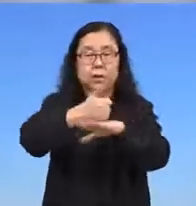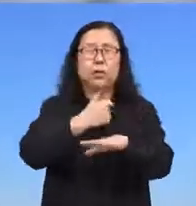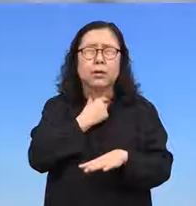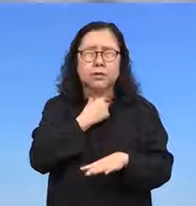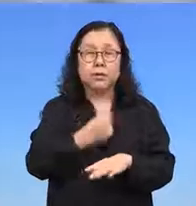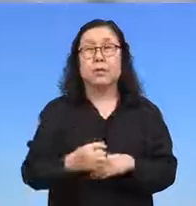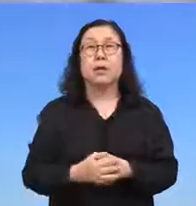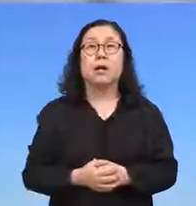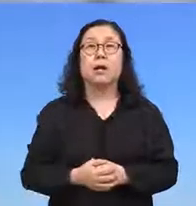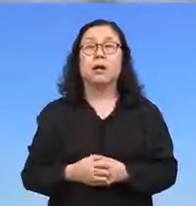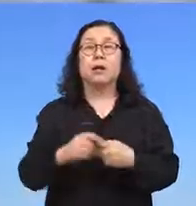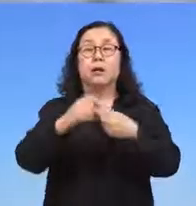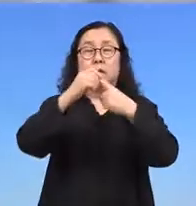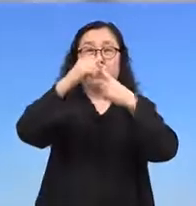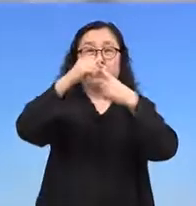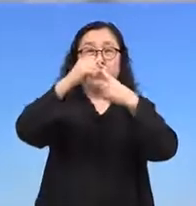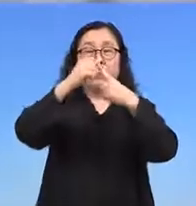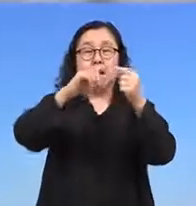하는데요,